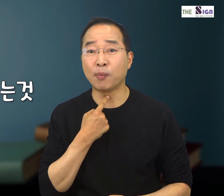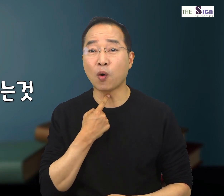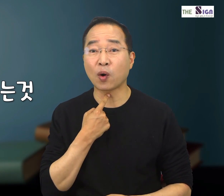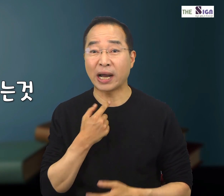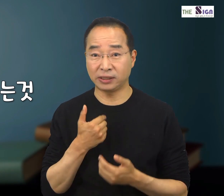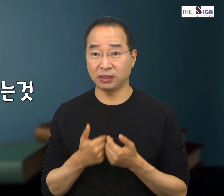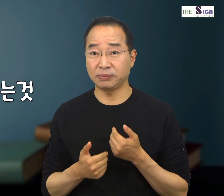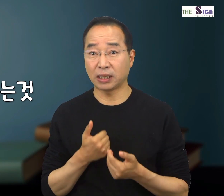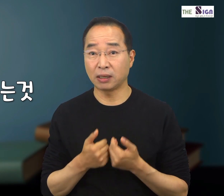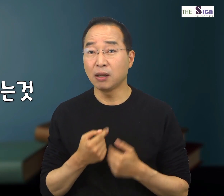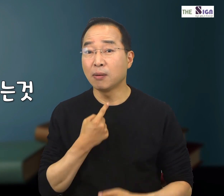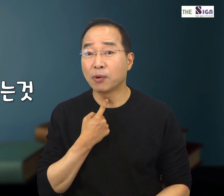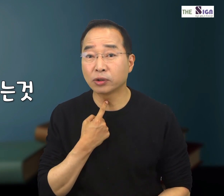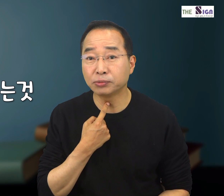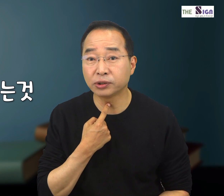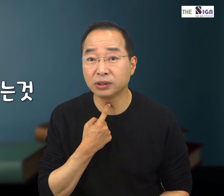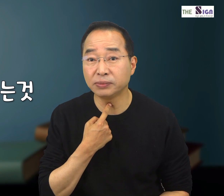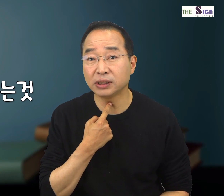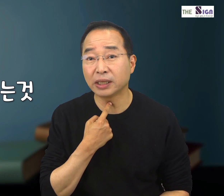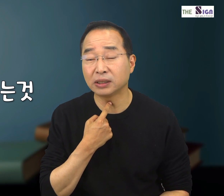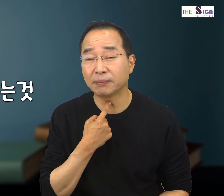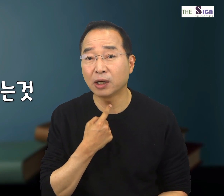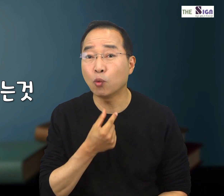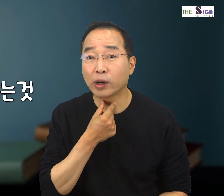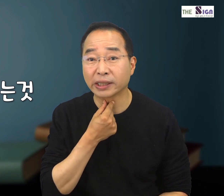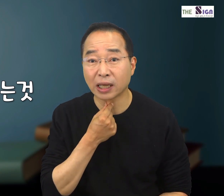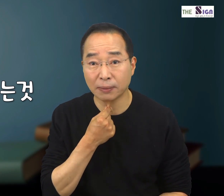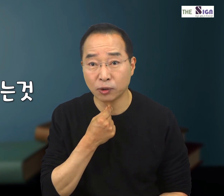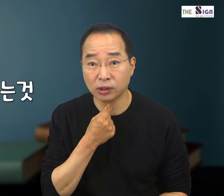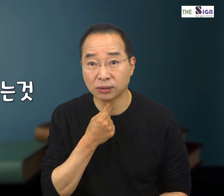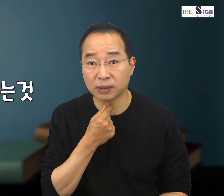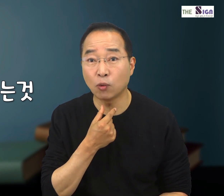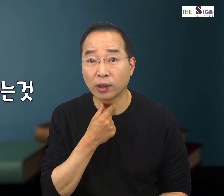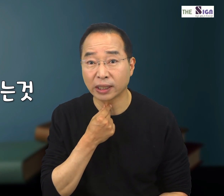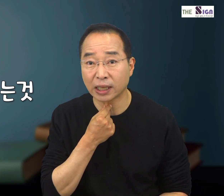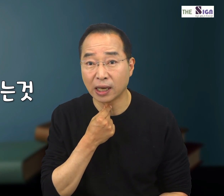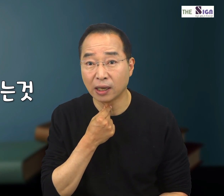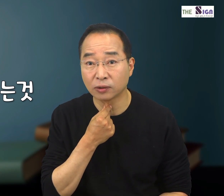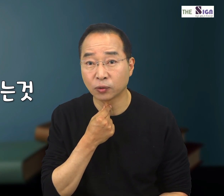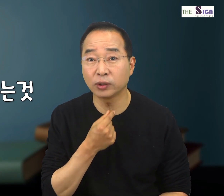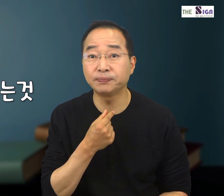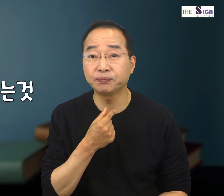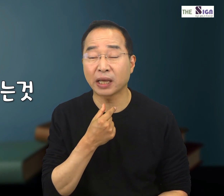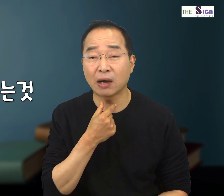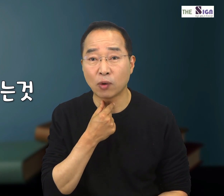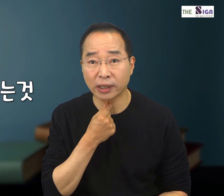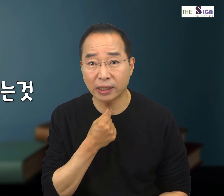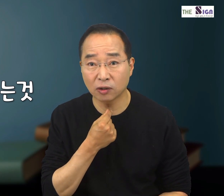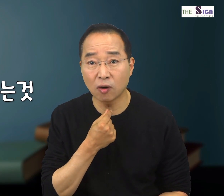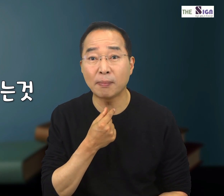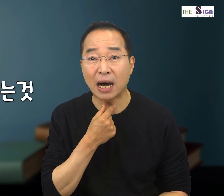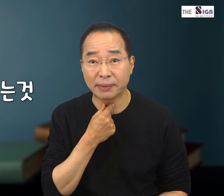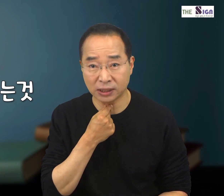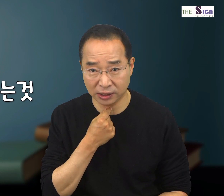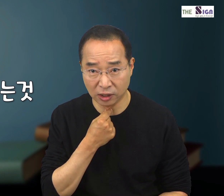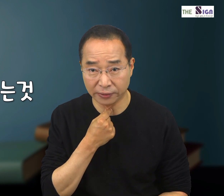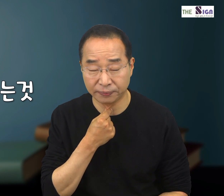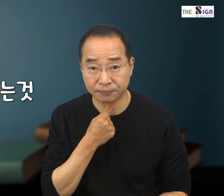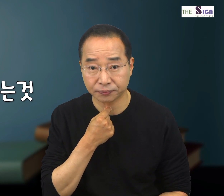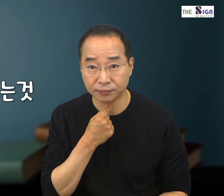목 갈등입니다. 목은 무슨 의미가 있냐면 원하다라는 표현이 있습니다. 원하다 또는 내가 원하는 거, 마음에 드는 것.